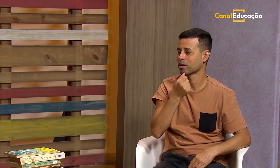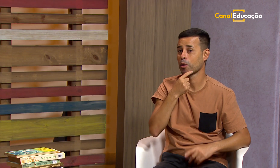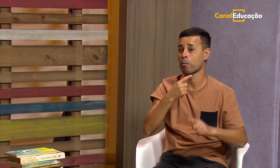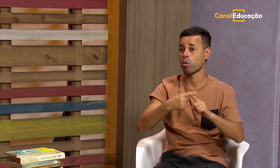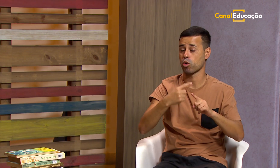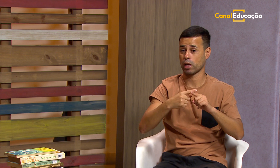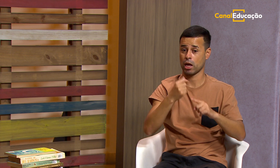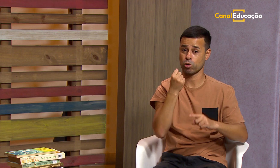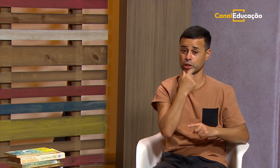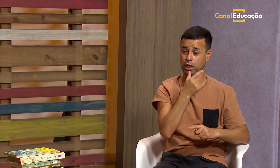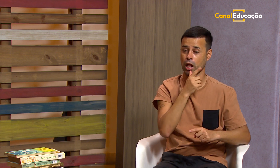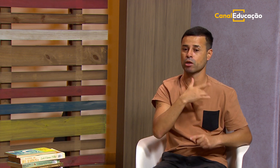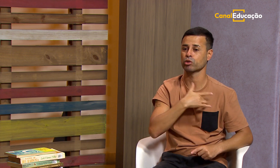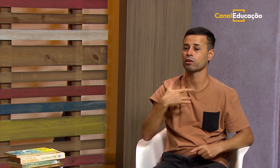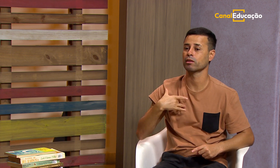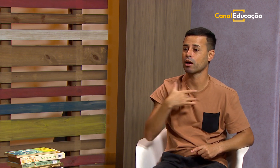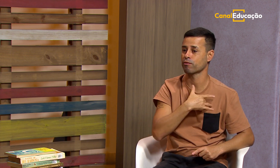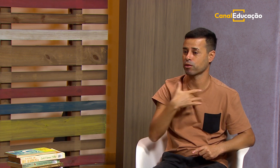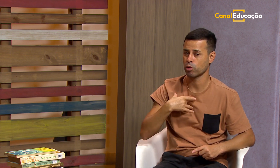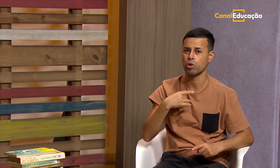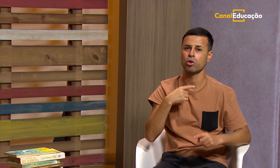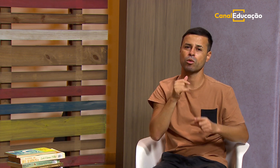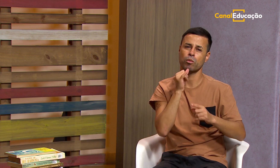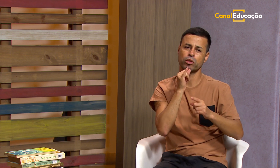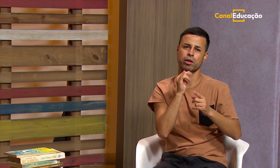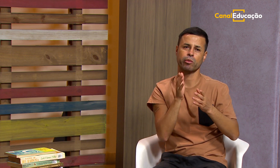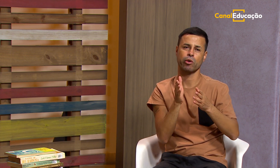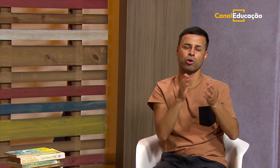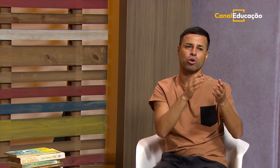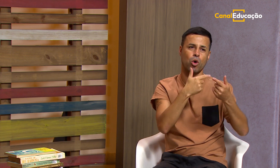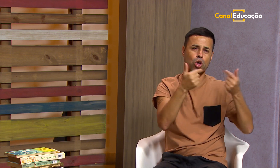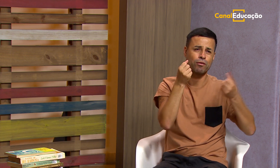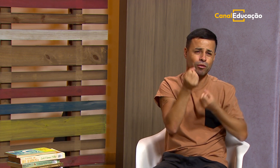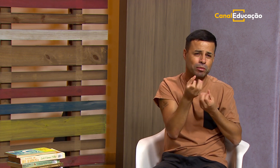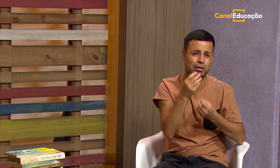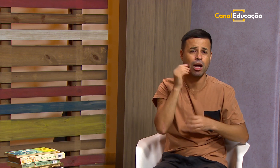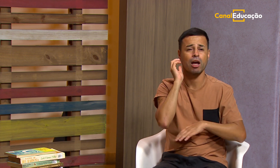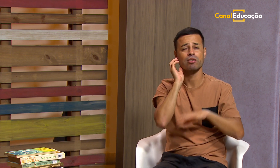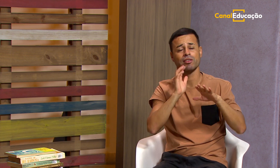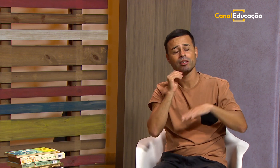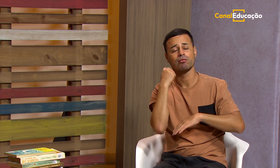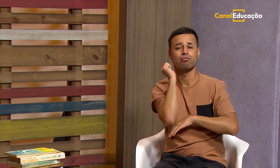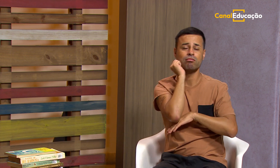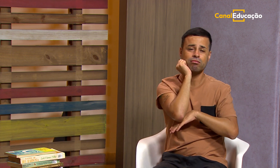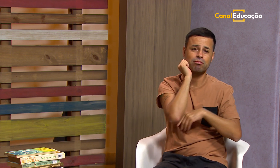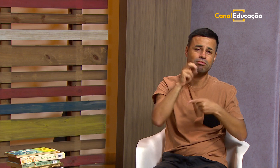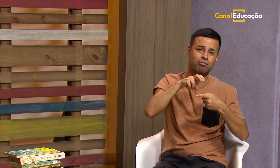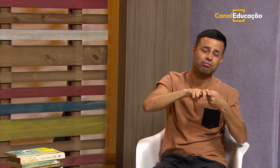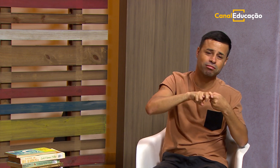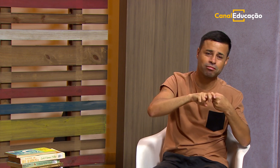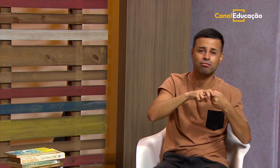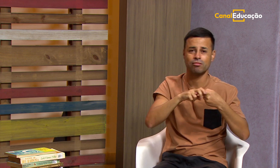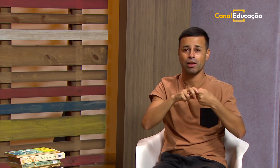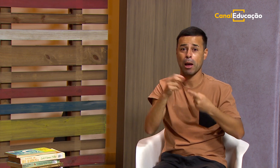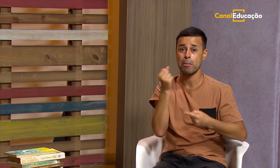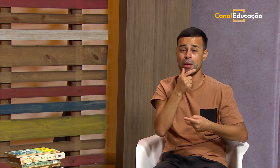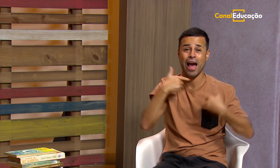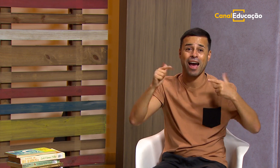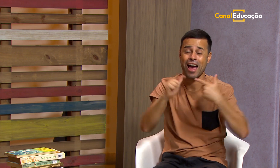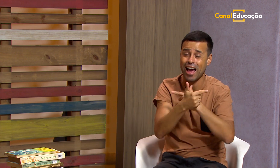as que tiveram mais adesão, pelo seu caráter mais saudável, que proporcionava mais leveza em um período de tanto ócio e